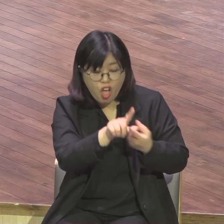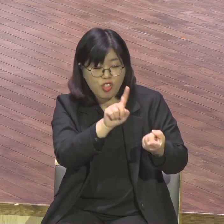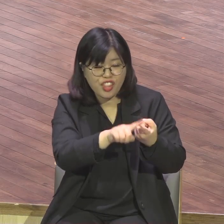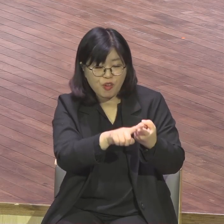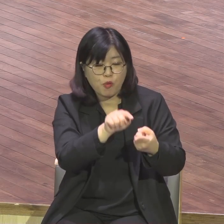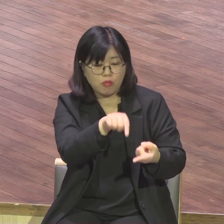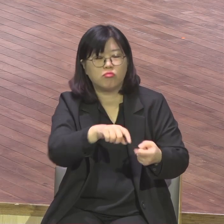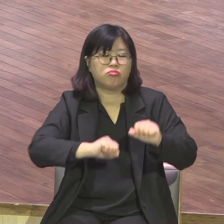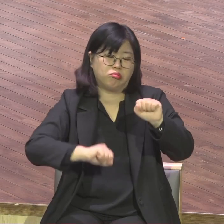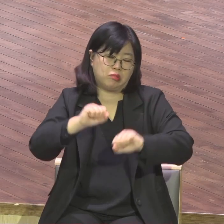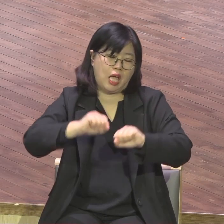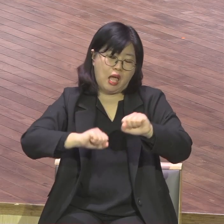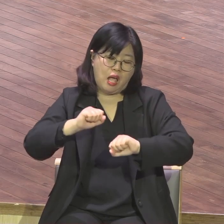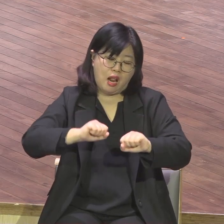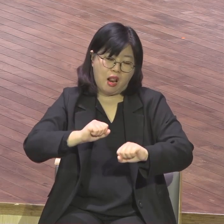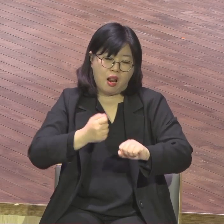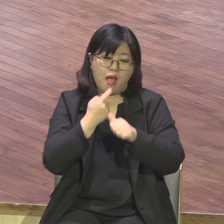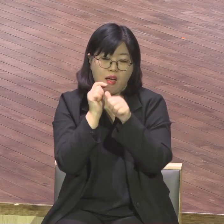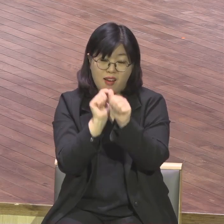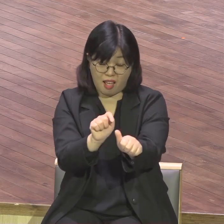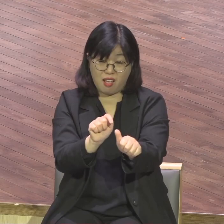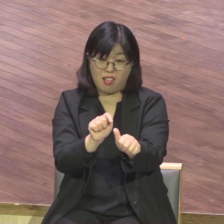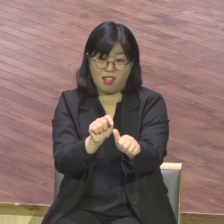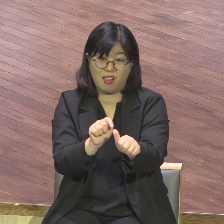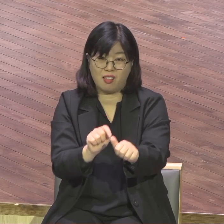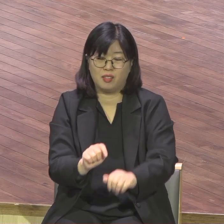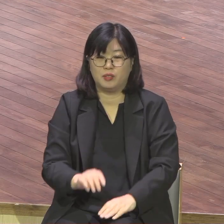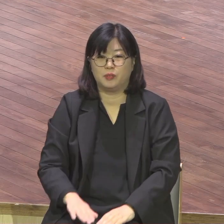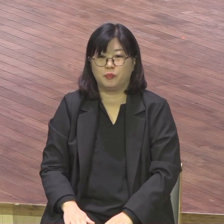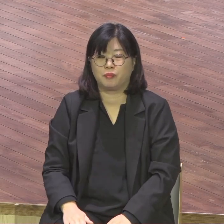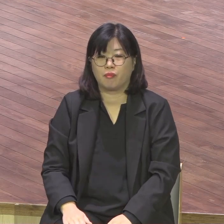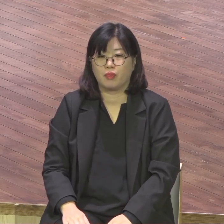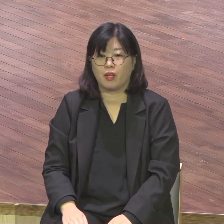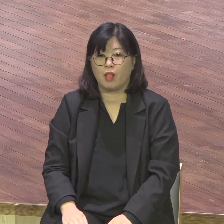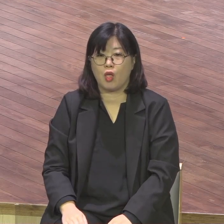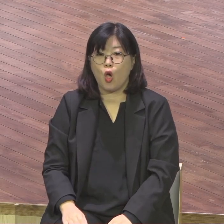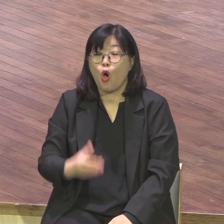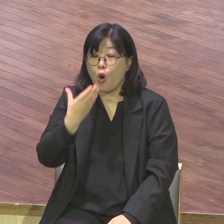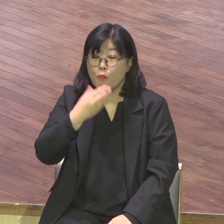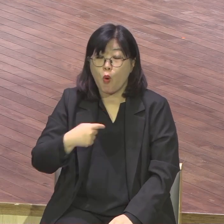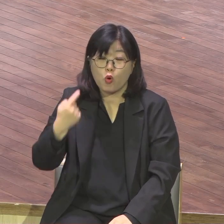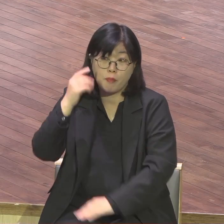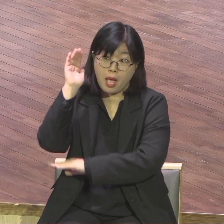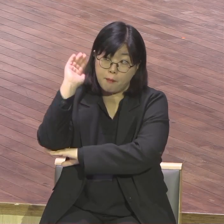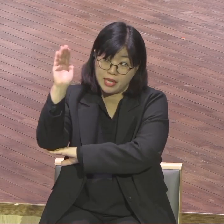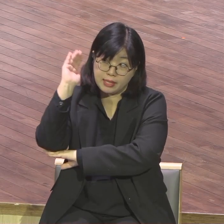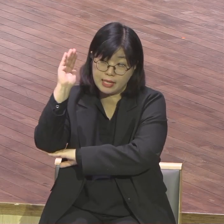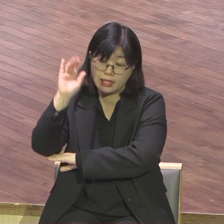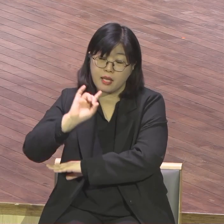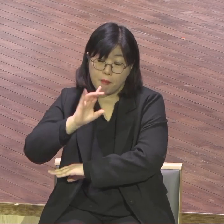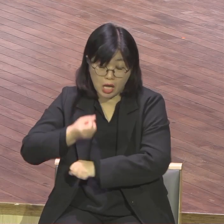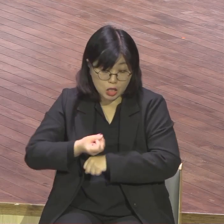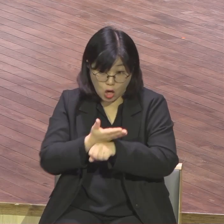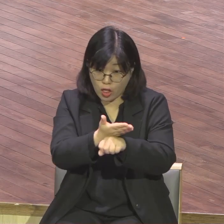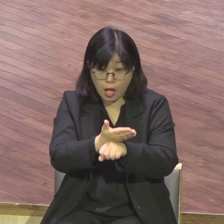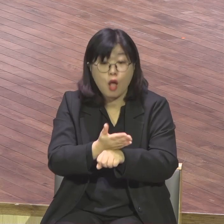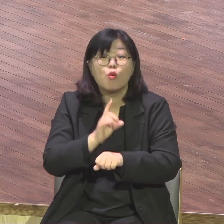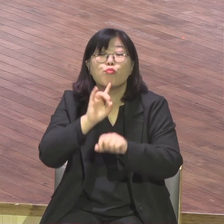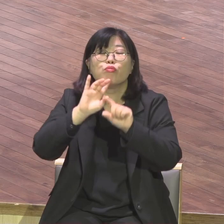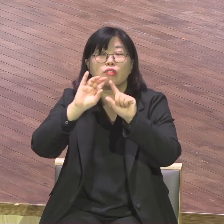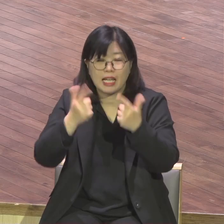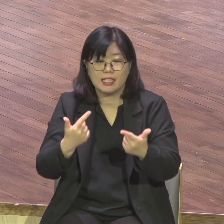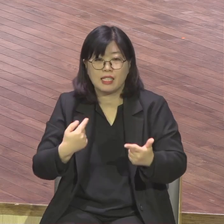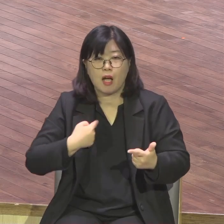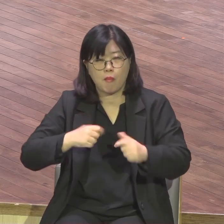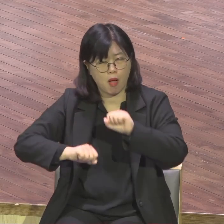삶의 규모까지 그렇게 다 배운 것입니다. 그리고 이제 남은 것이 뭐냐? 이제 남은